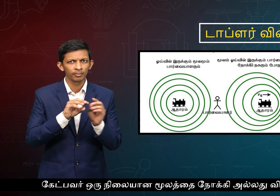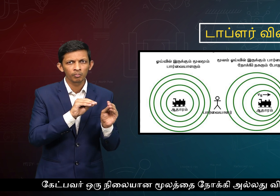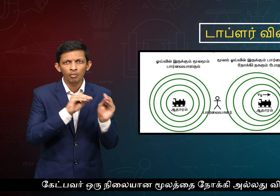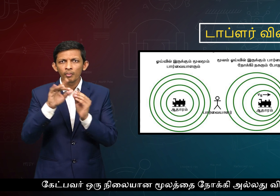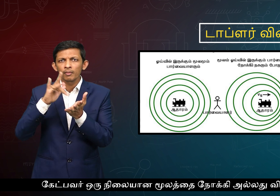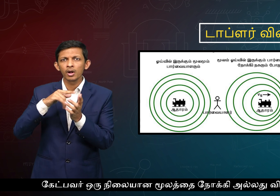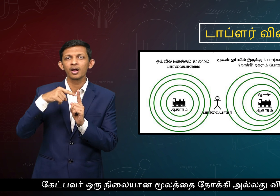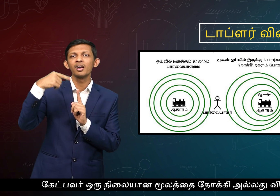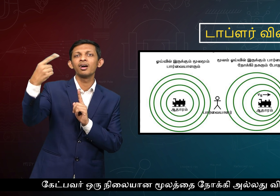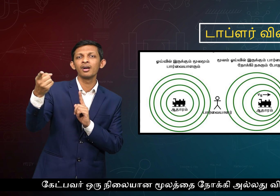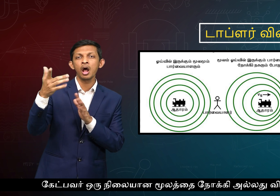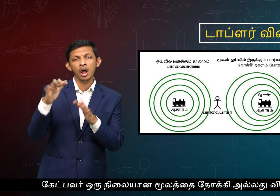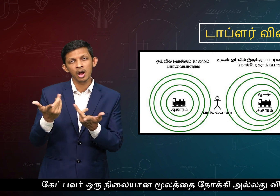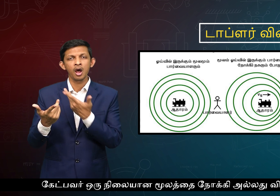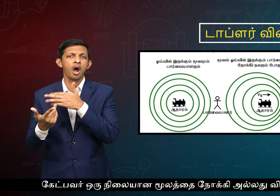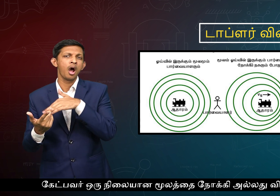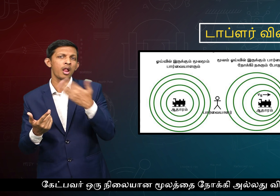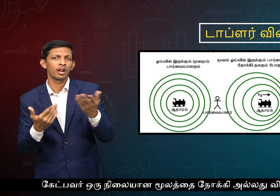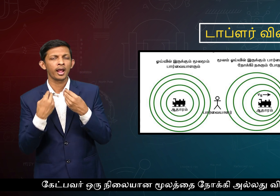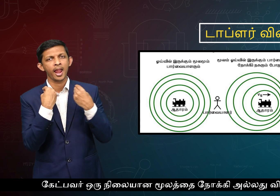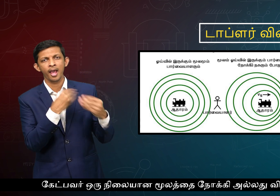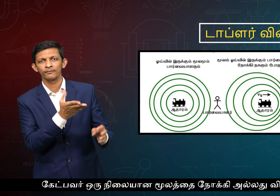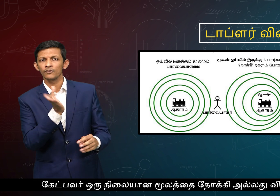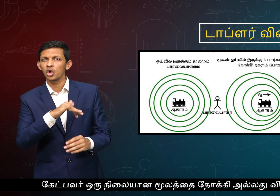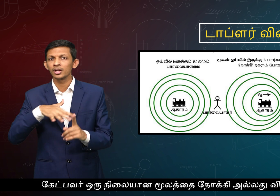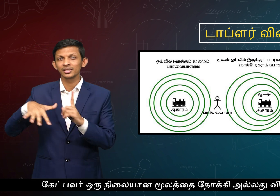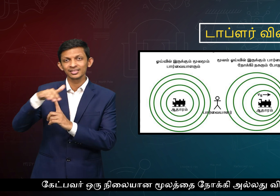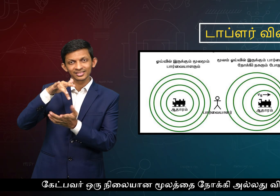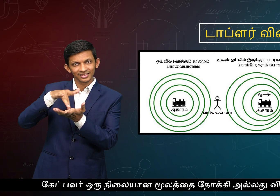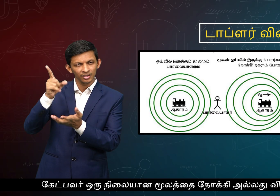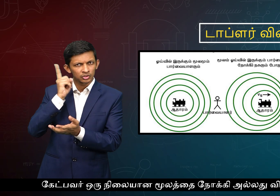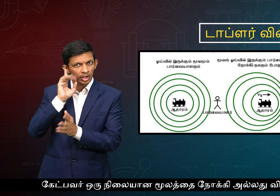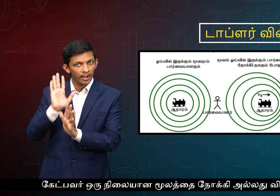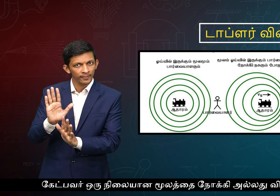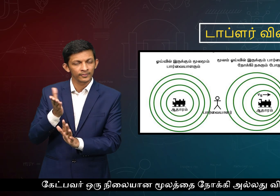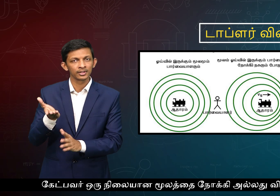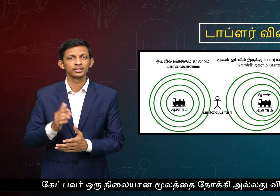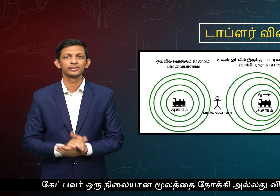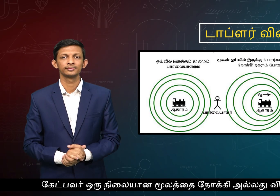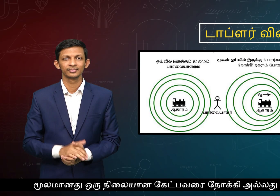கேட்பவர் ஒரு நிலையான மூலத்தை நோக்கி அல்லது விலகி செல்கிறார்.